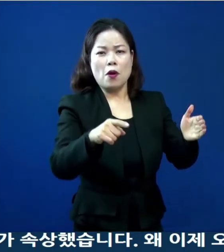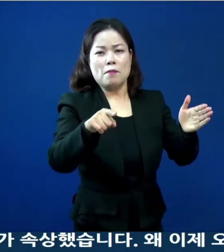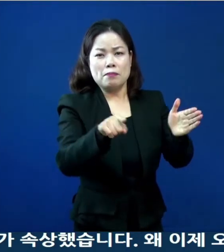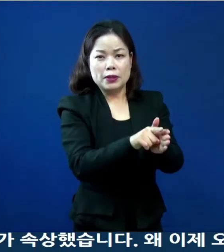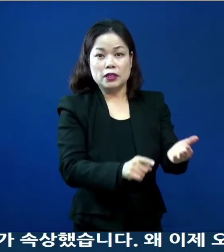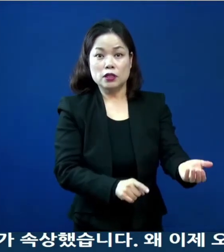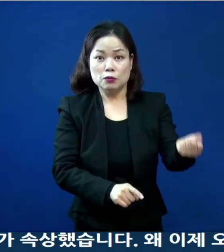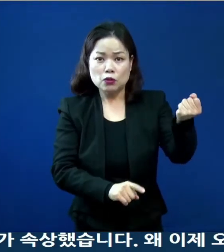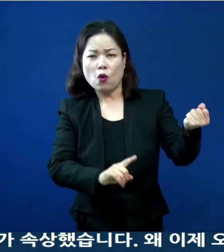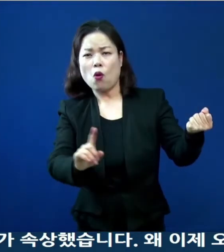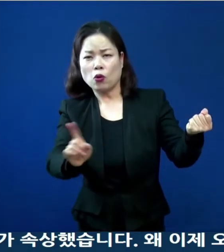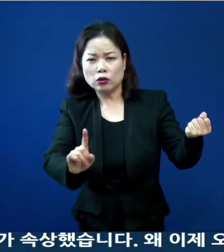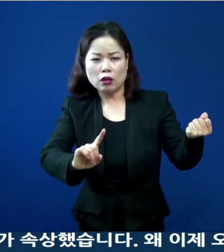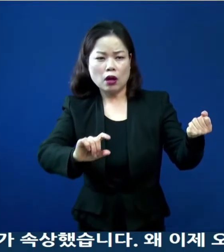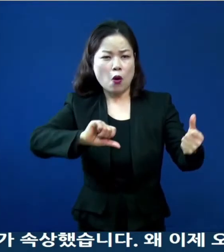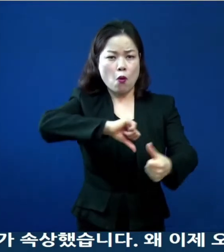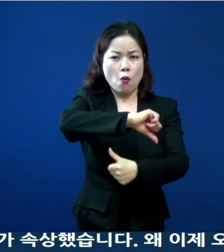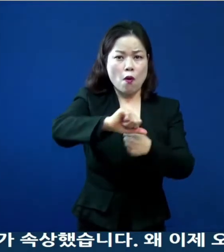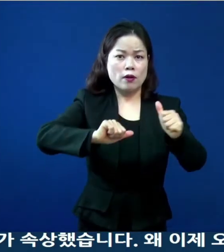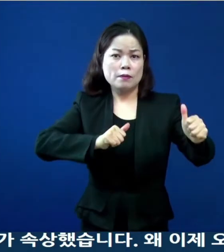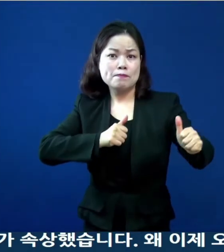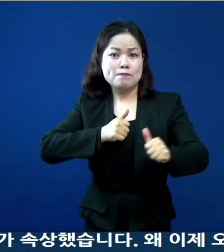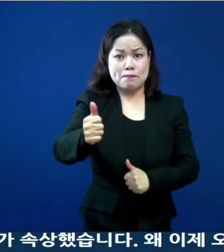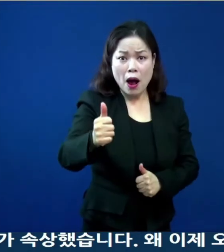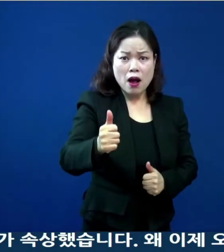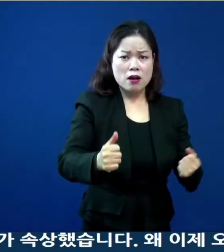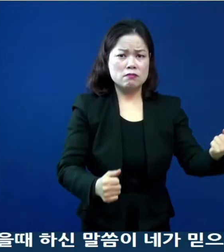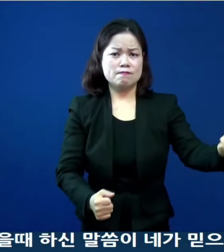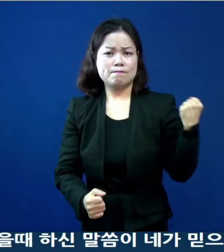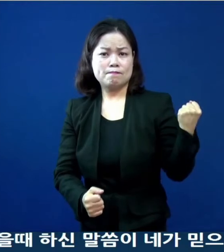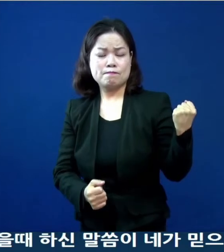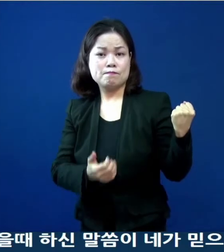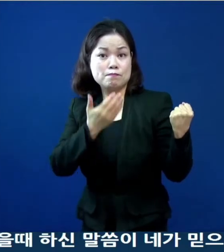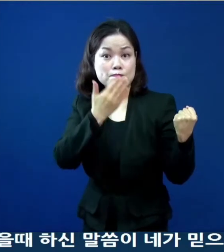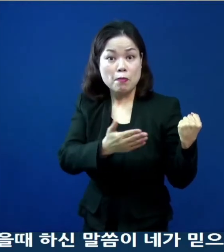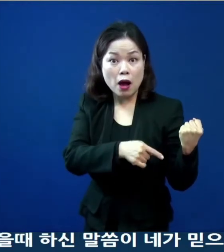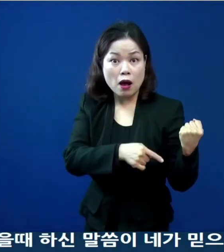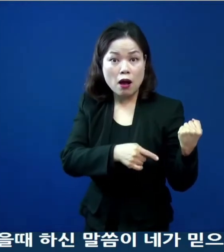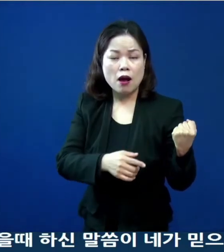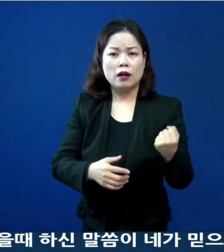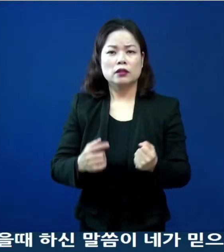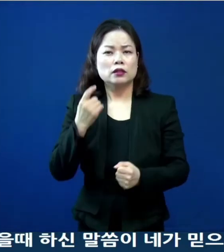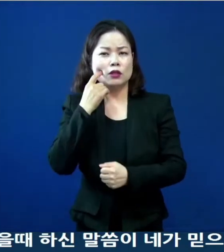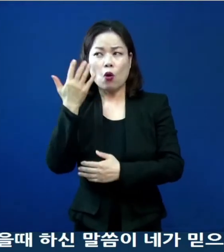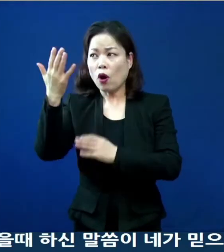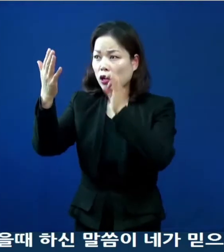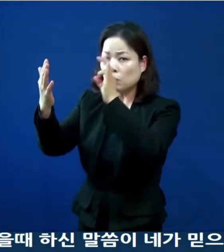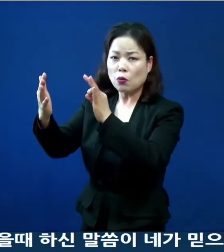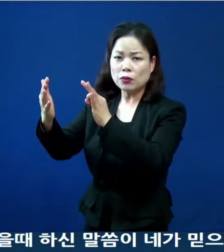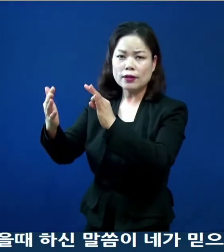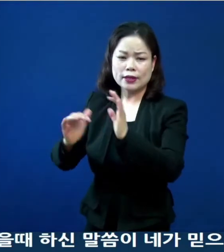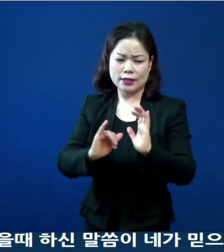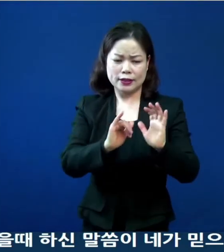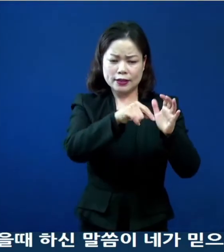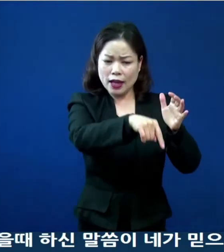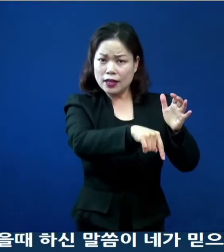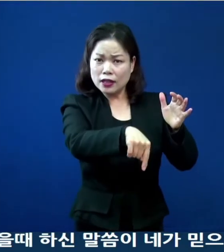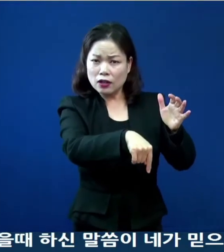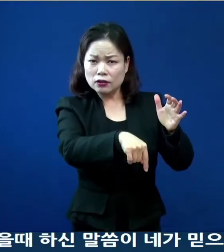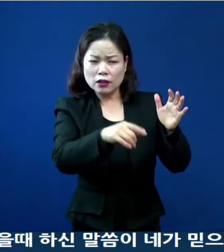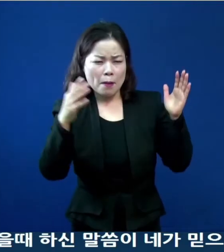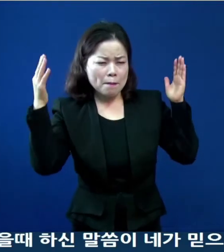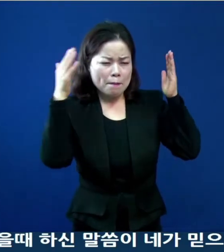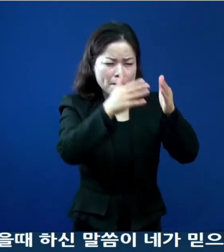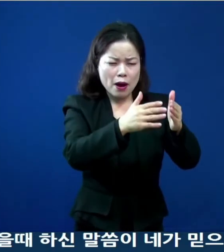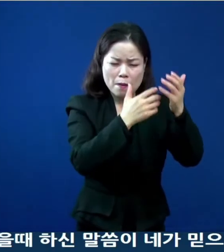믿음으로 어떠한 환경도 이길 수 있는 힘을 얻는다는 겁니다. 이 영광을 보면 우리가 세상 속에 함몰되지